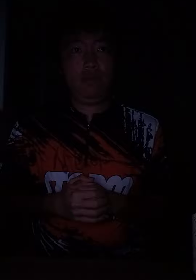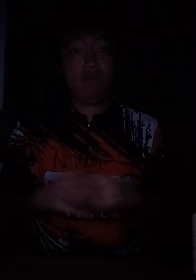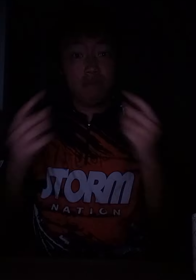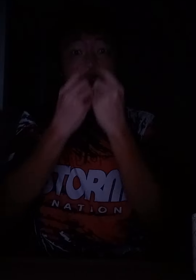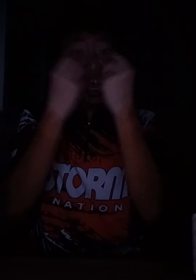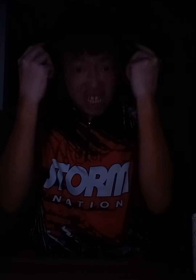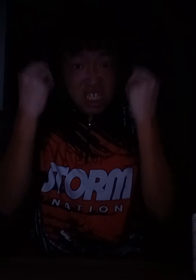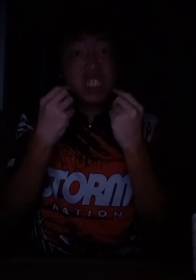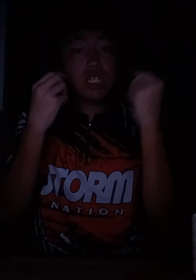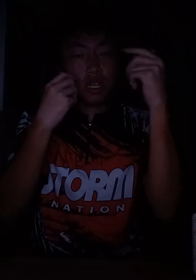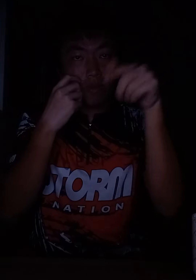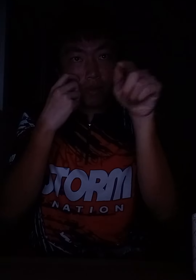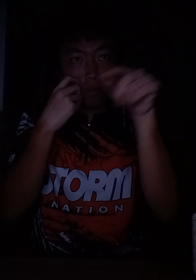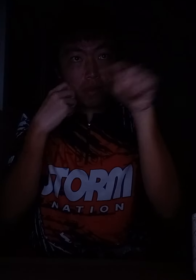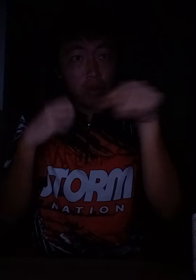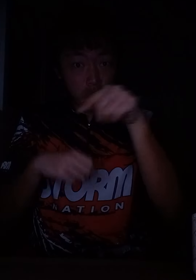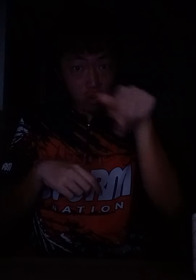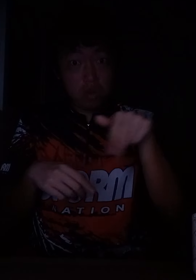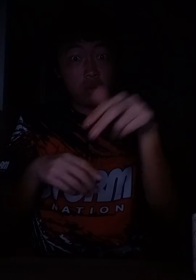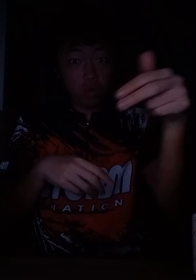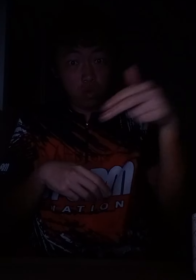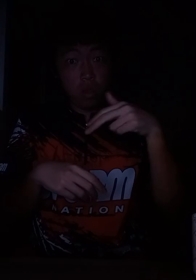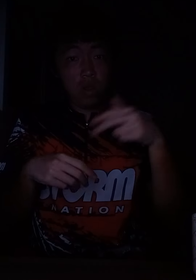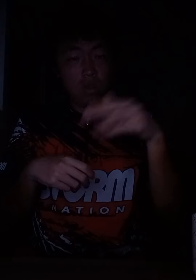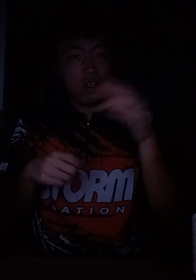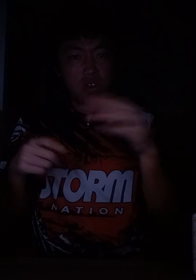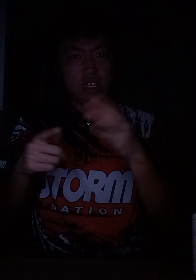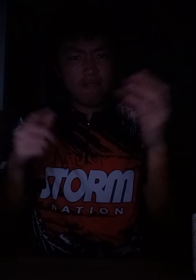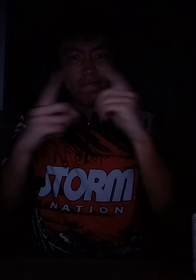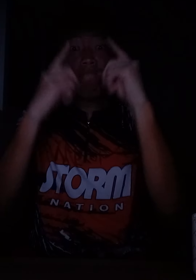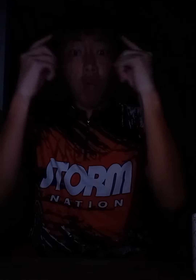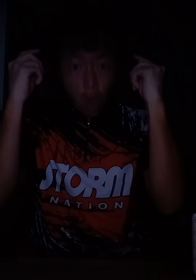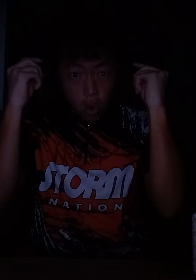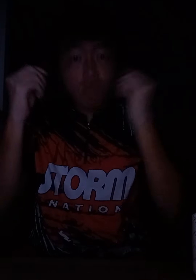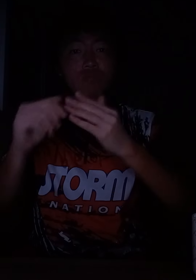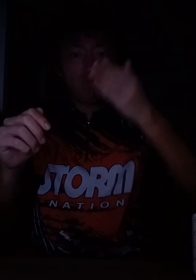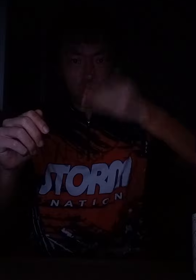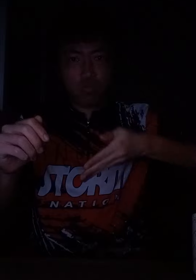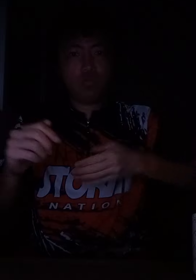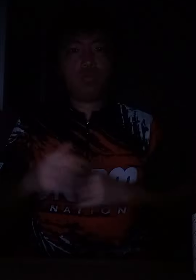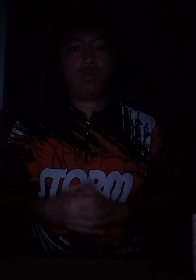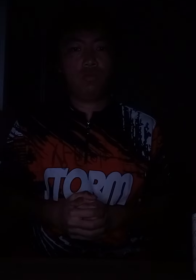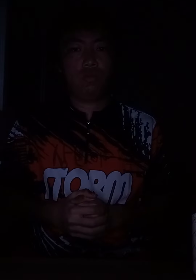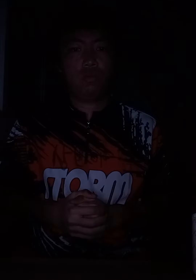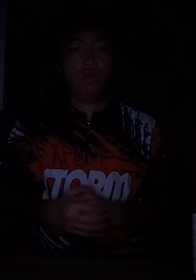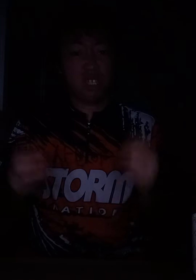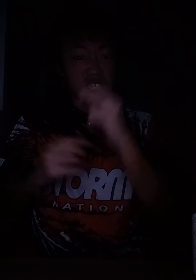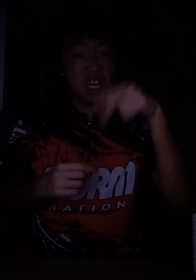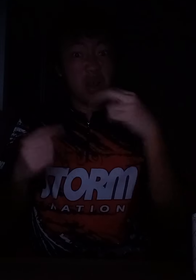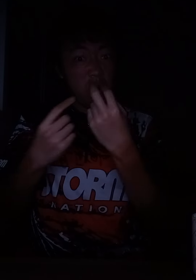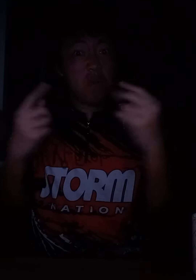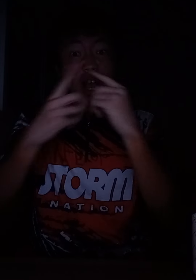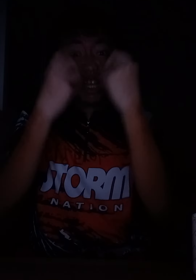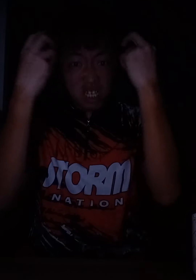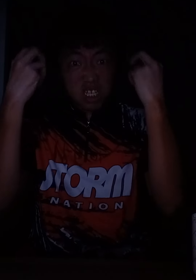마스크를 쓰지 않은 손님이 편의점 안으로 들어오자 직원이 마스크를 써달라고 요청합니다. 이 남성은 마스크를 쓰지만